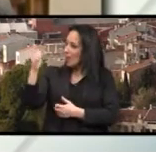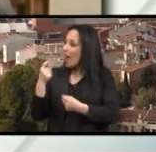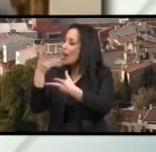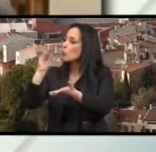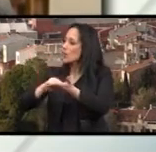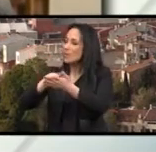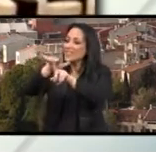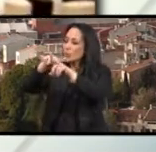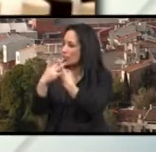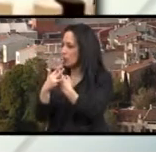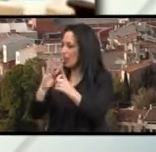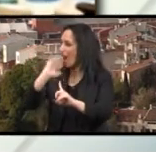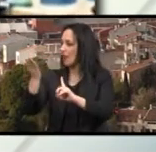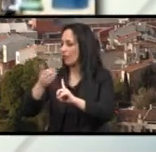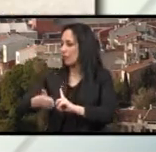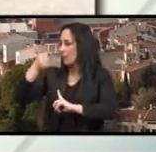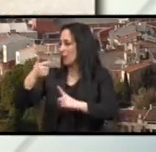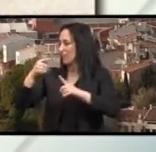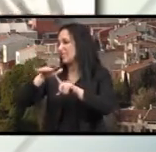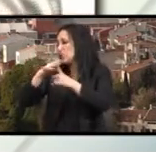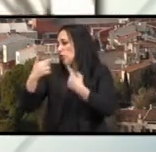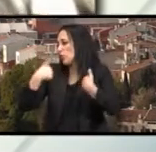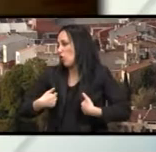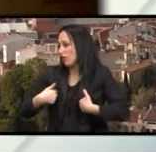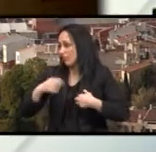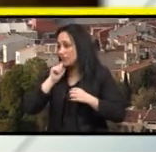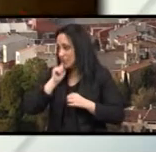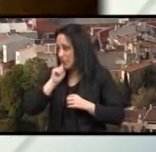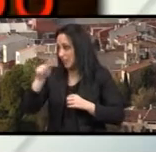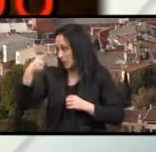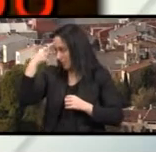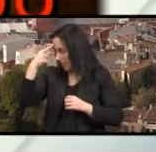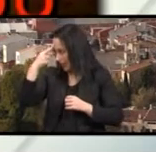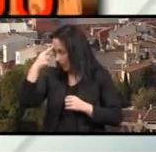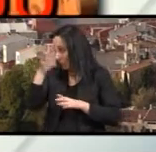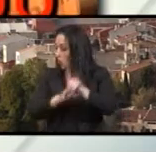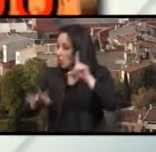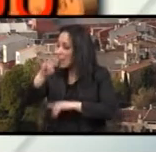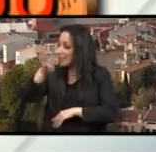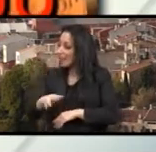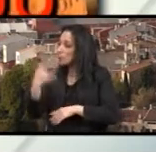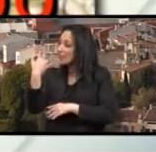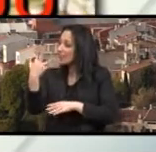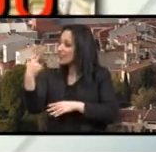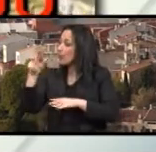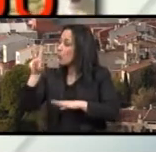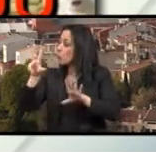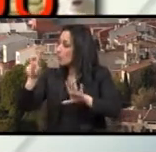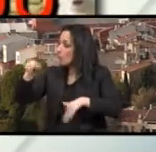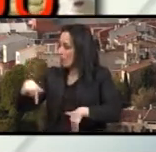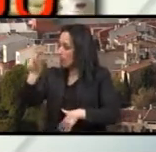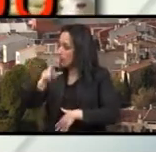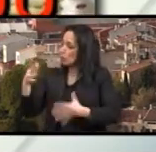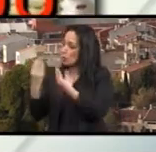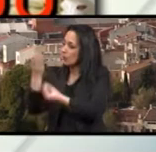greugen l'estat físic i psíquic. A Catalunya hi ha unes 538.000 persones amb discapacitats.